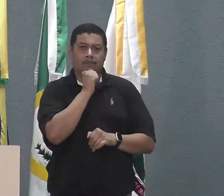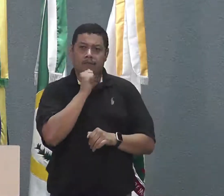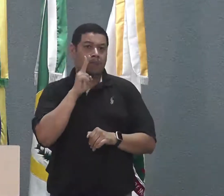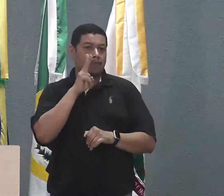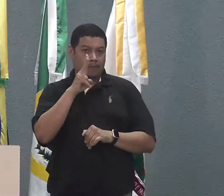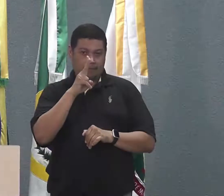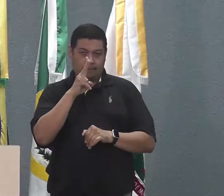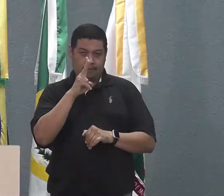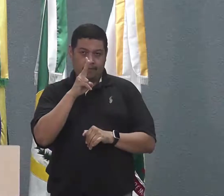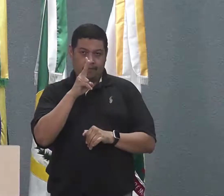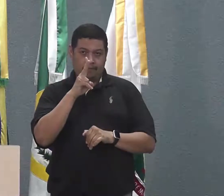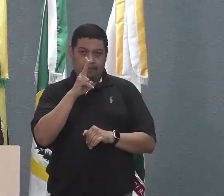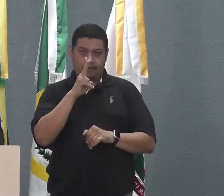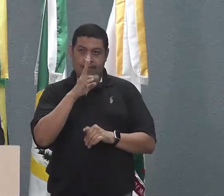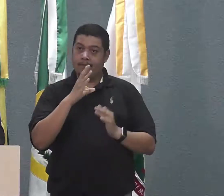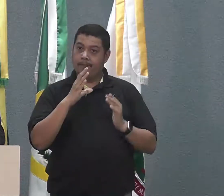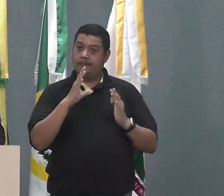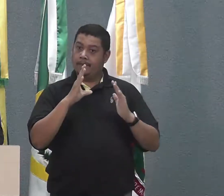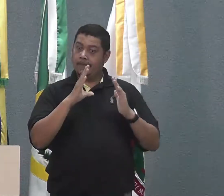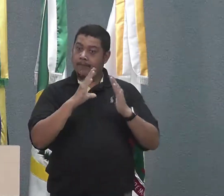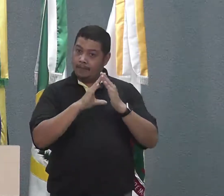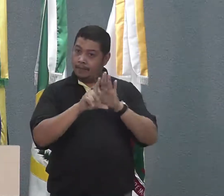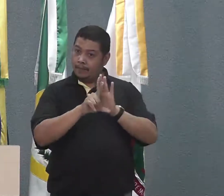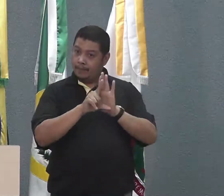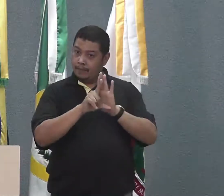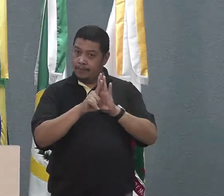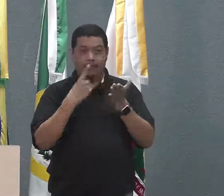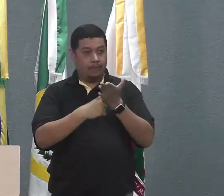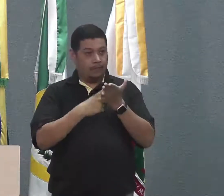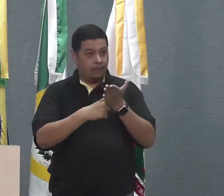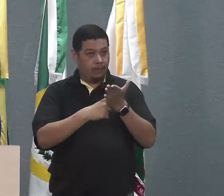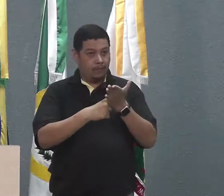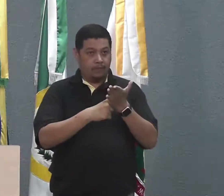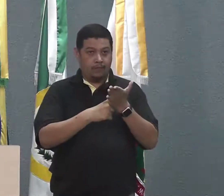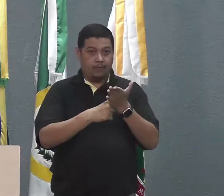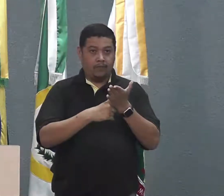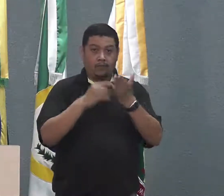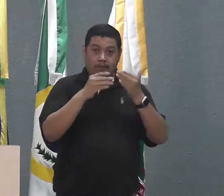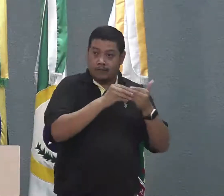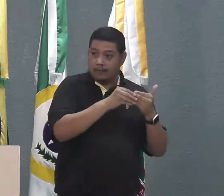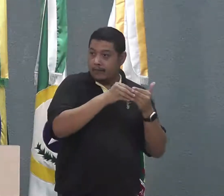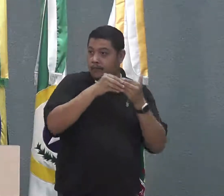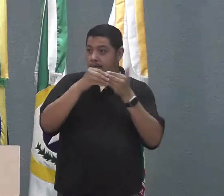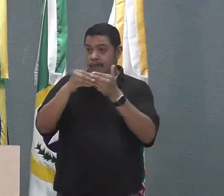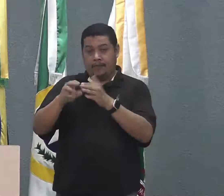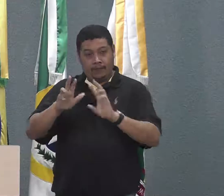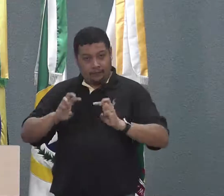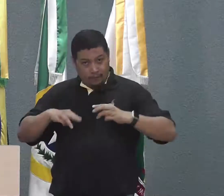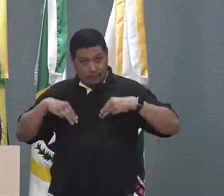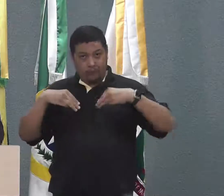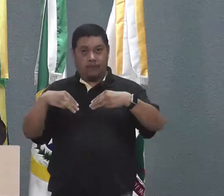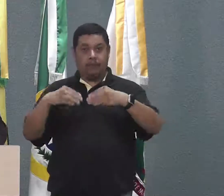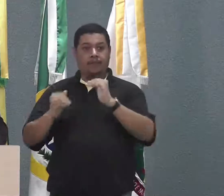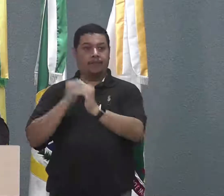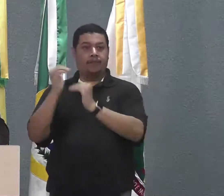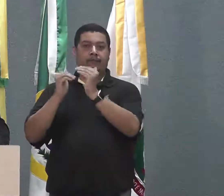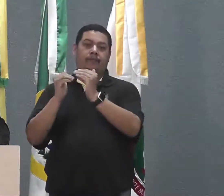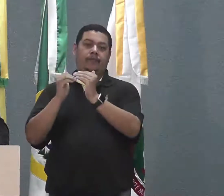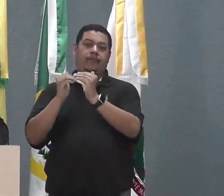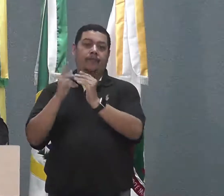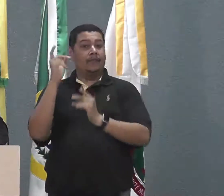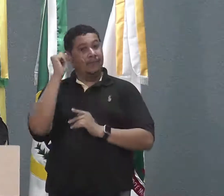esta casa combinou em levar ao ministro do Desenvolvimento Regional, dificulta um resultado